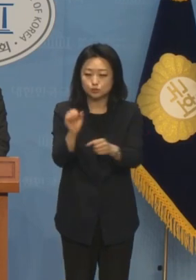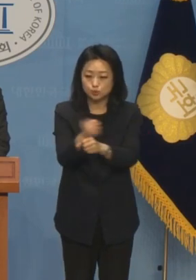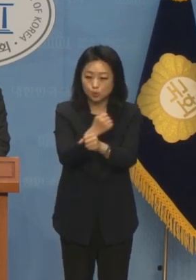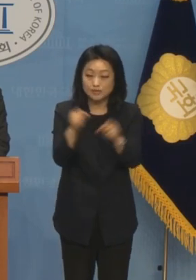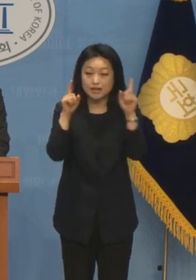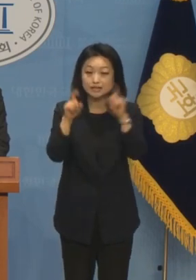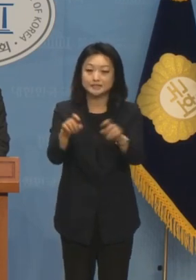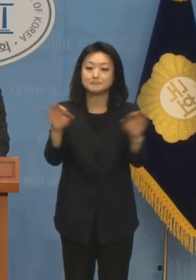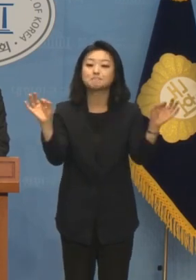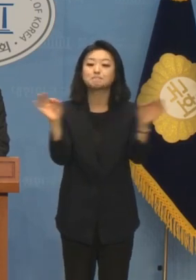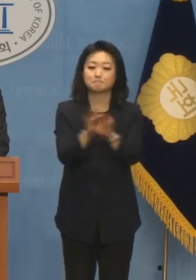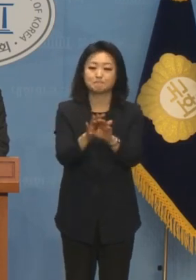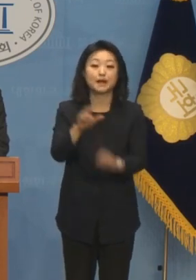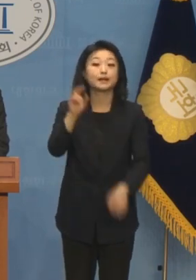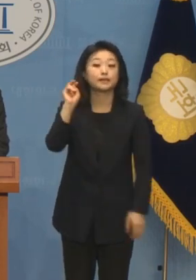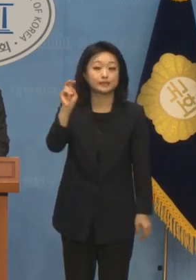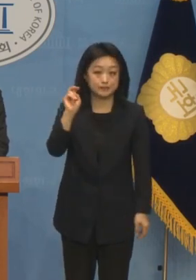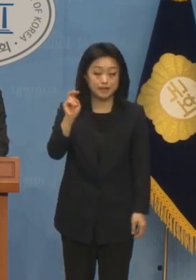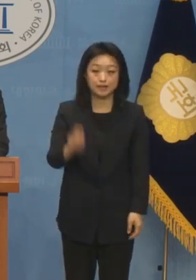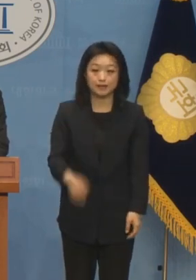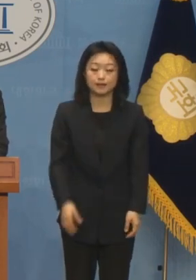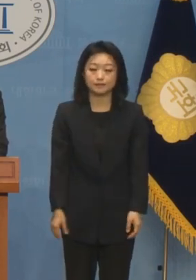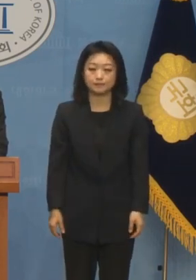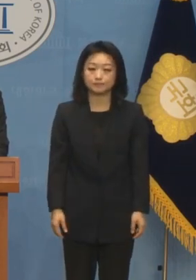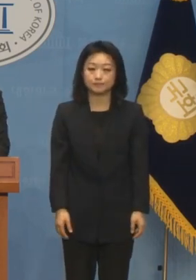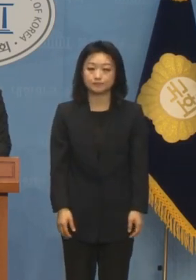논란은 결코 일어나지 않았을 것입니다.